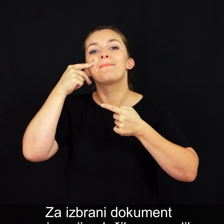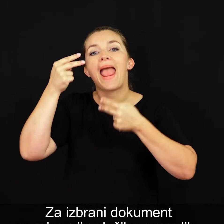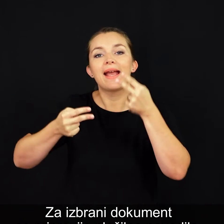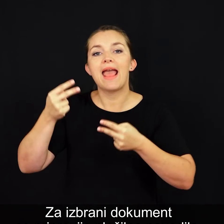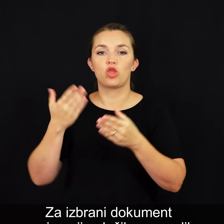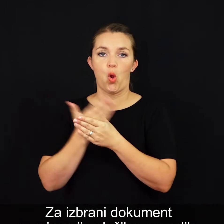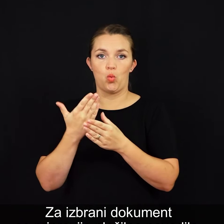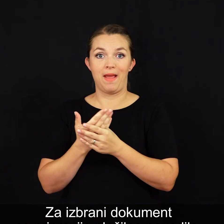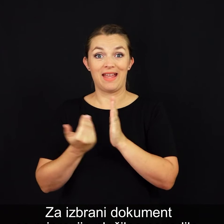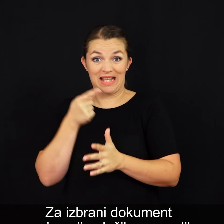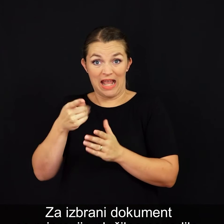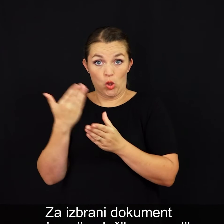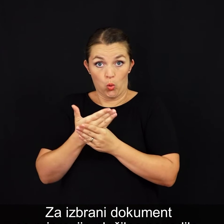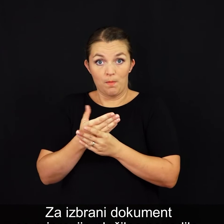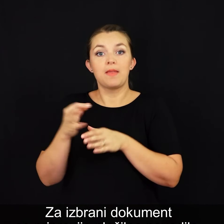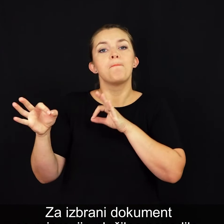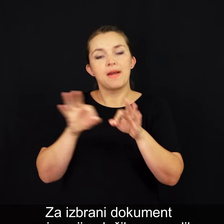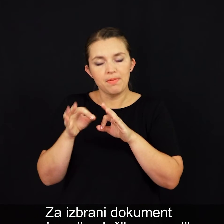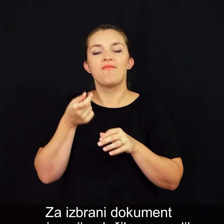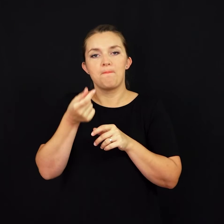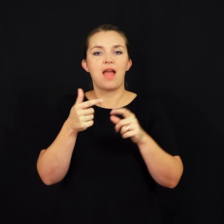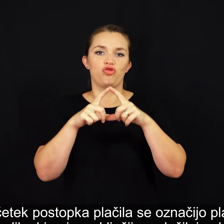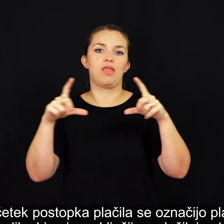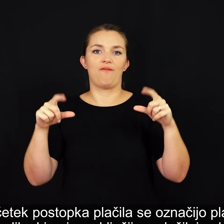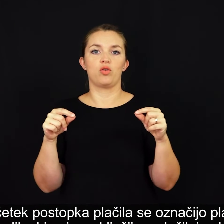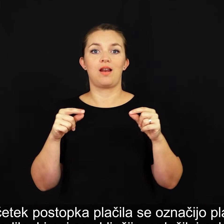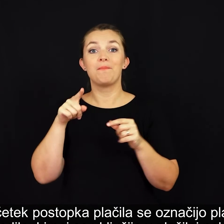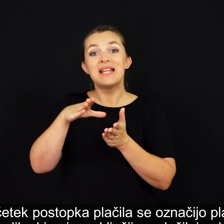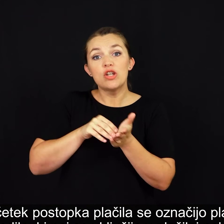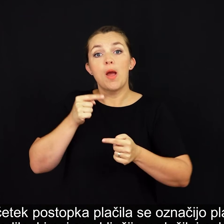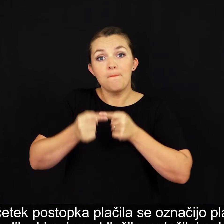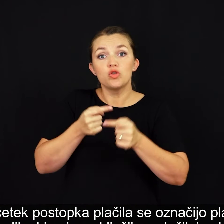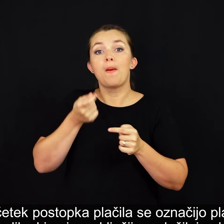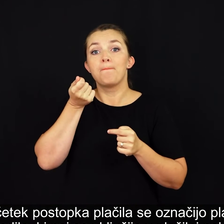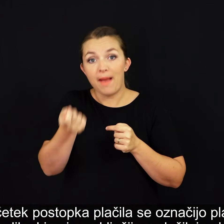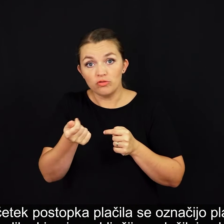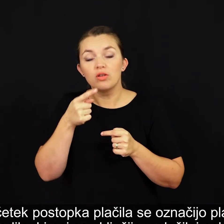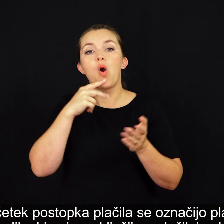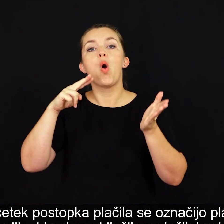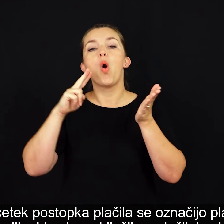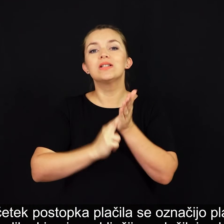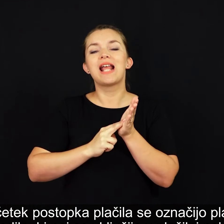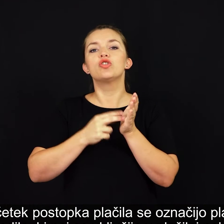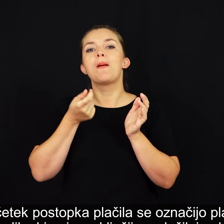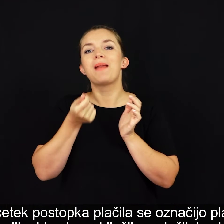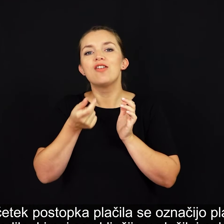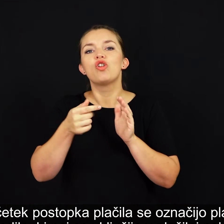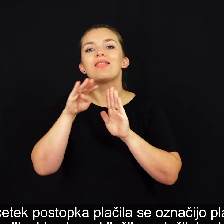dokument se pripravijo plačilna navodila. Za začetek postopka plačila se označijo plačilna